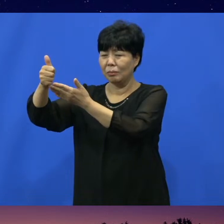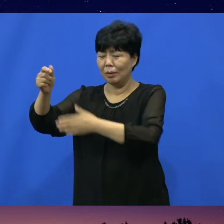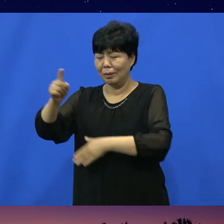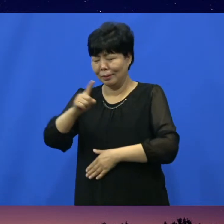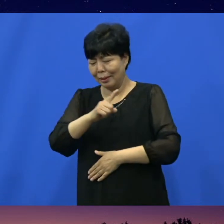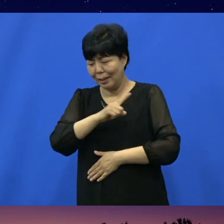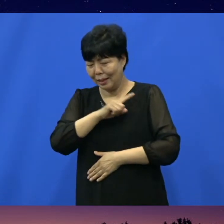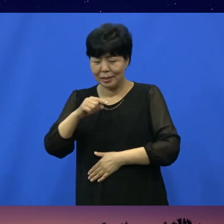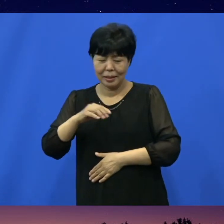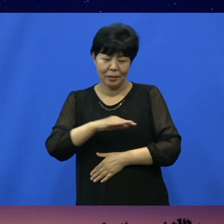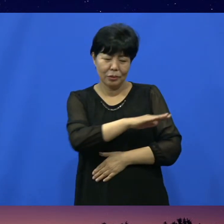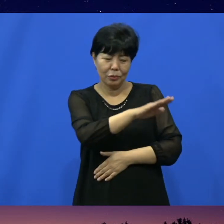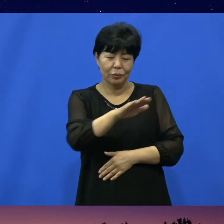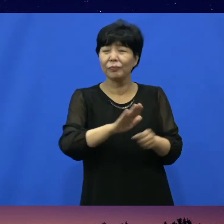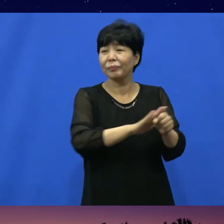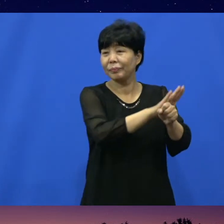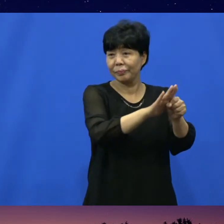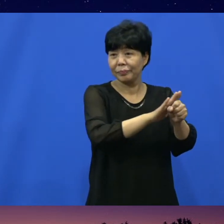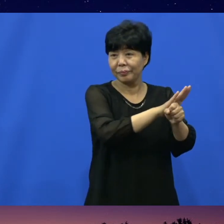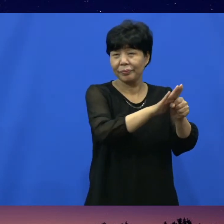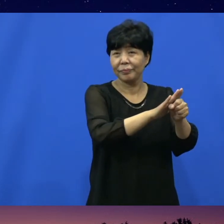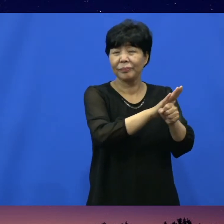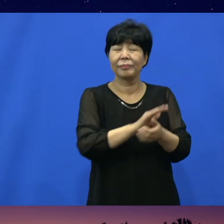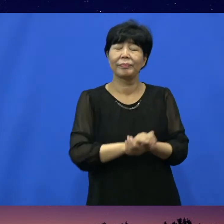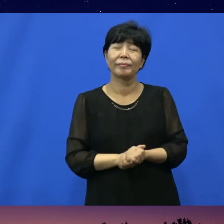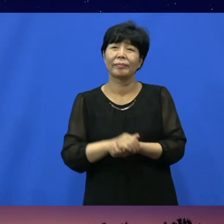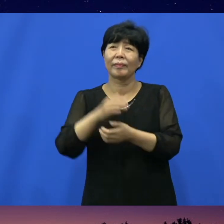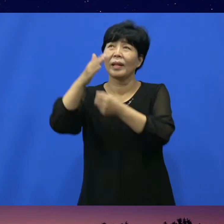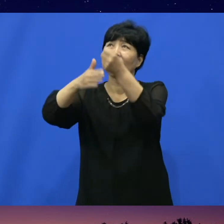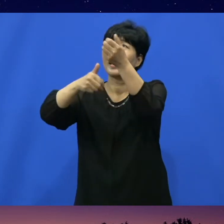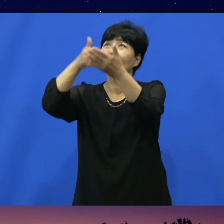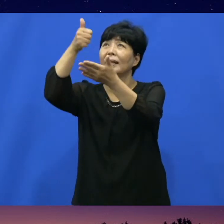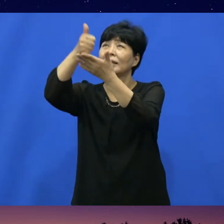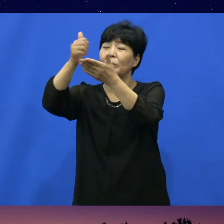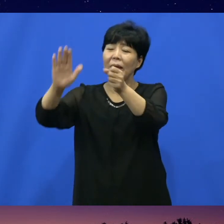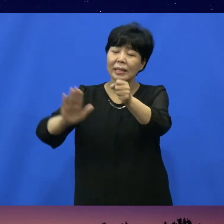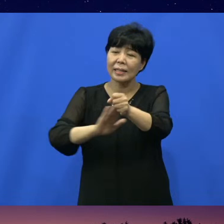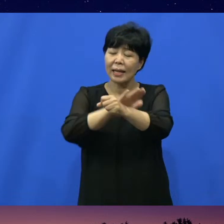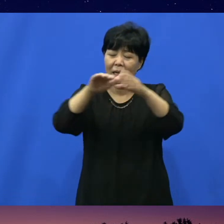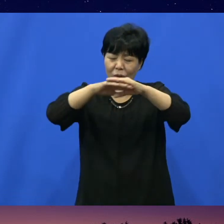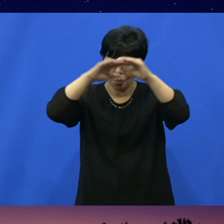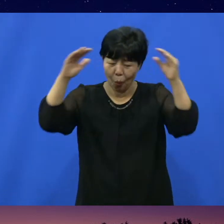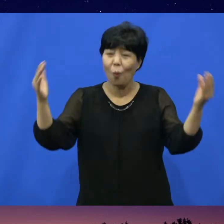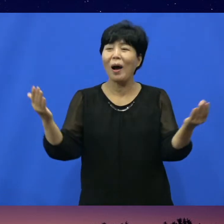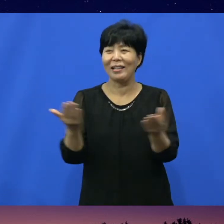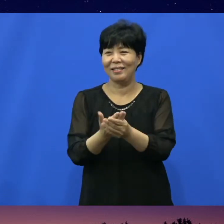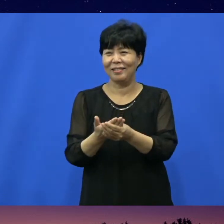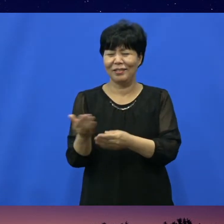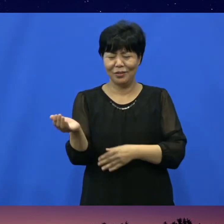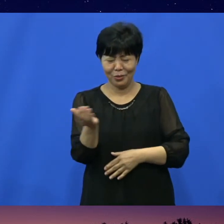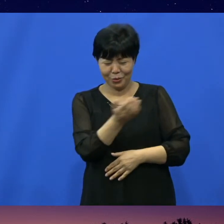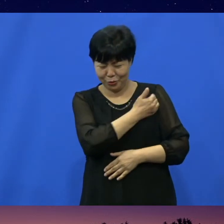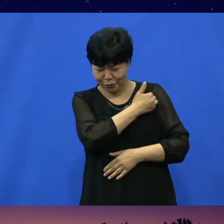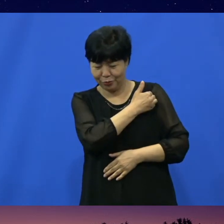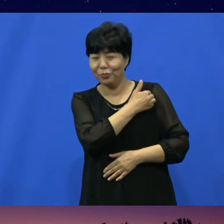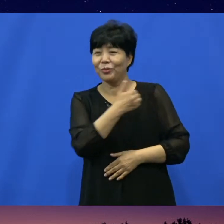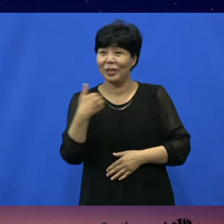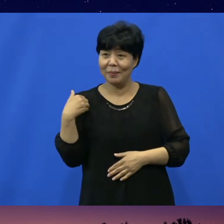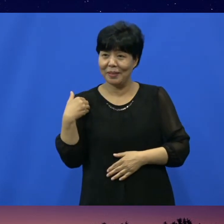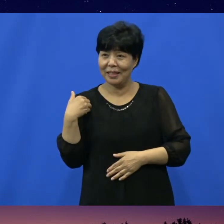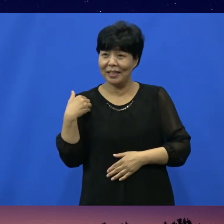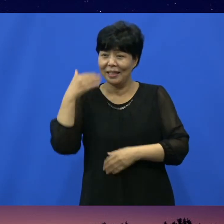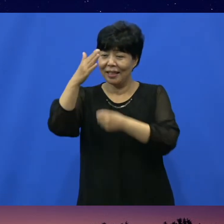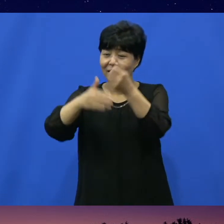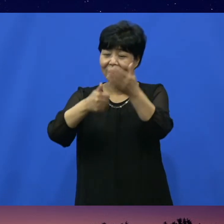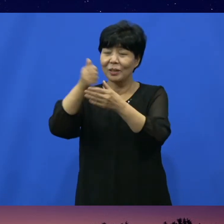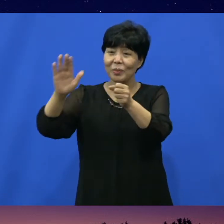하나님의 사랑보다 더 큰 사랑은 존재하지 않아요. 그 사랑은 완전해요. 충분해요. 그 사랑에 깊이